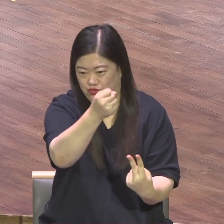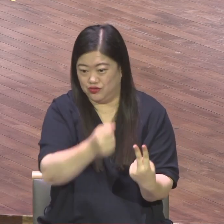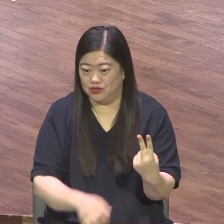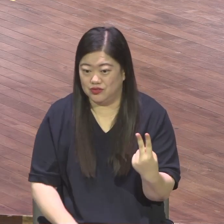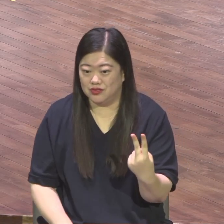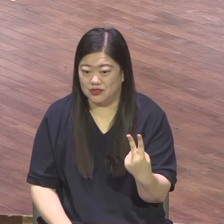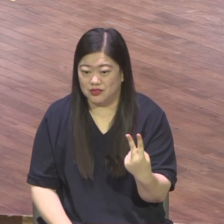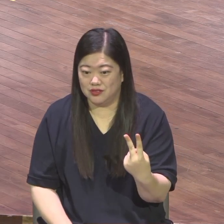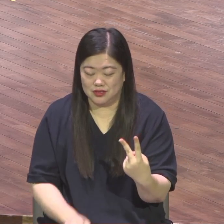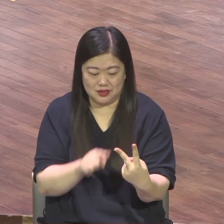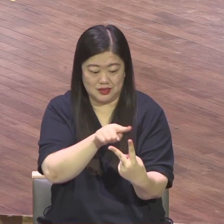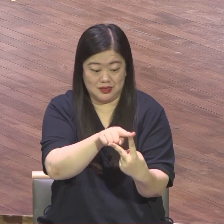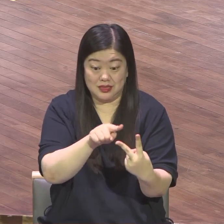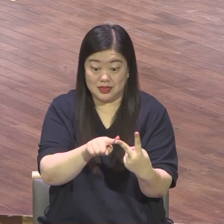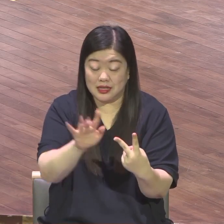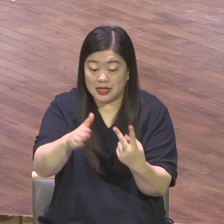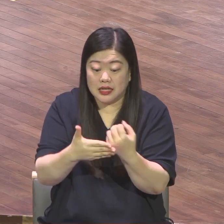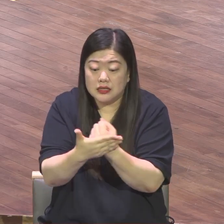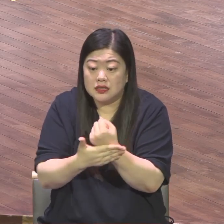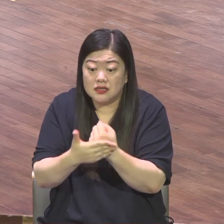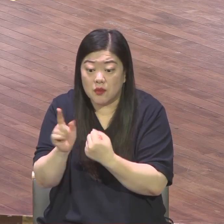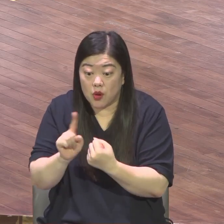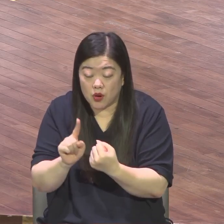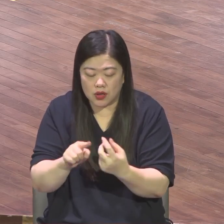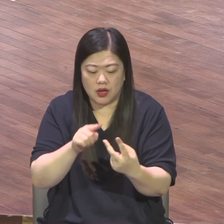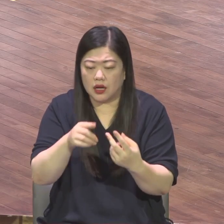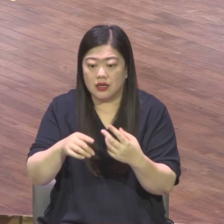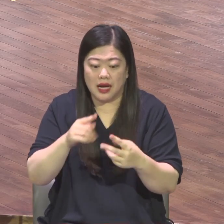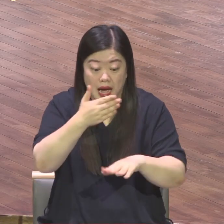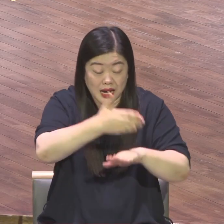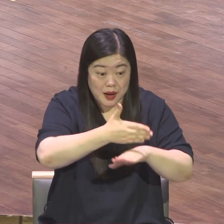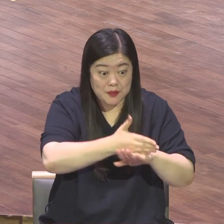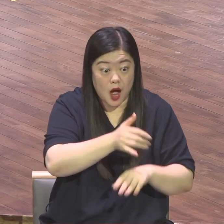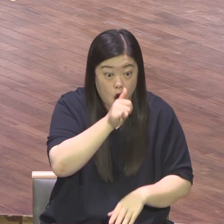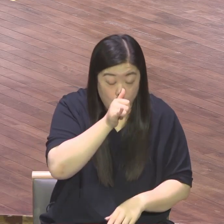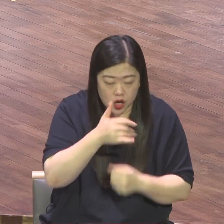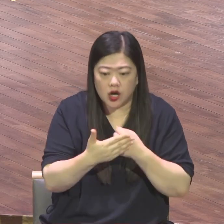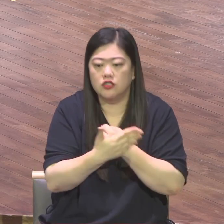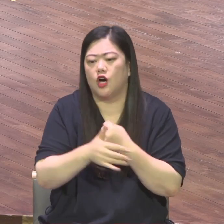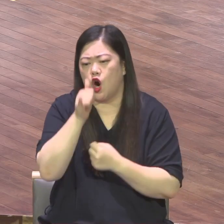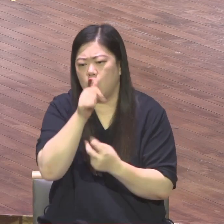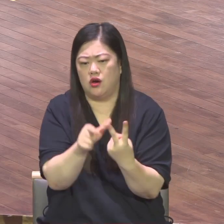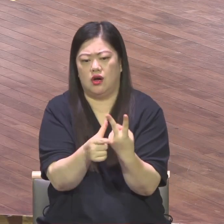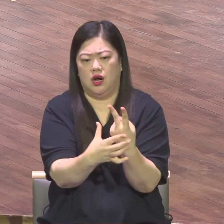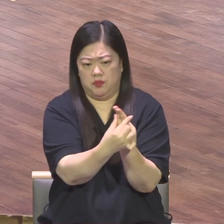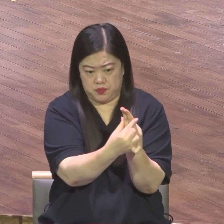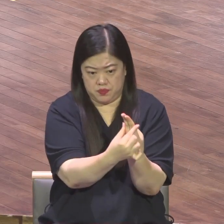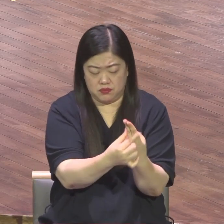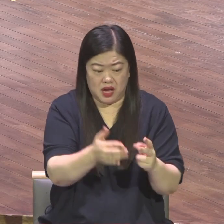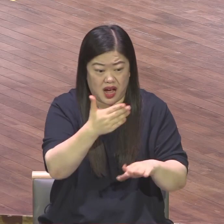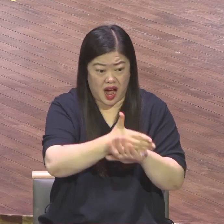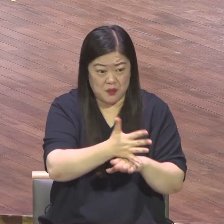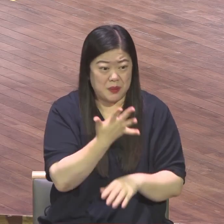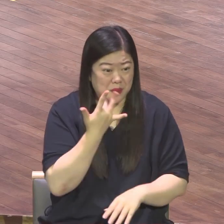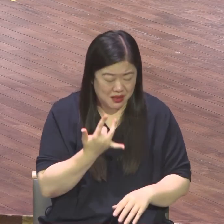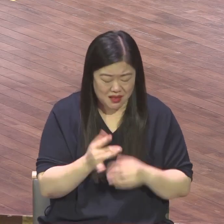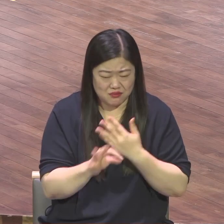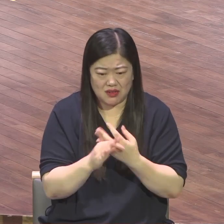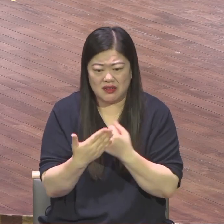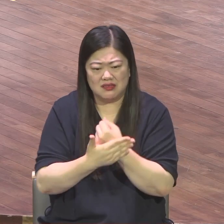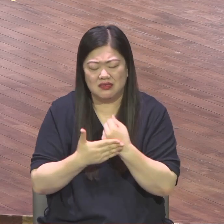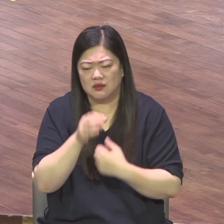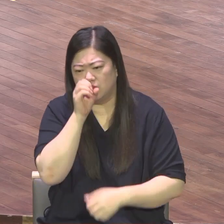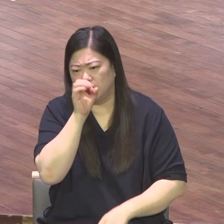감사와 은혜의 은혜가 뭐냐? 영적 콜라보입니다. 콜라보. 그러니까 같이 다니, 같이. 그리스도를 본받는